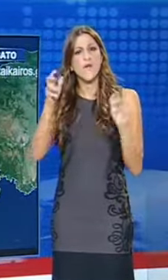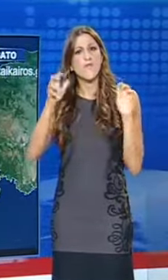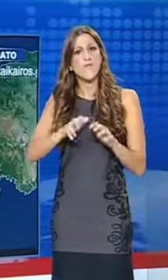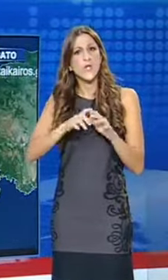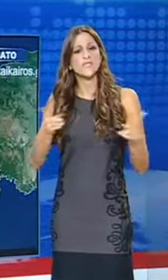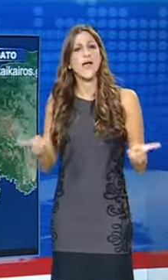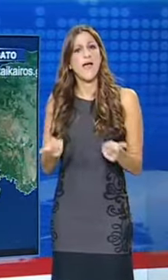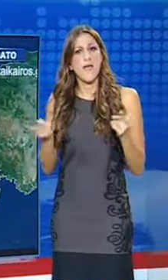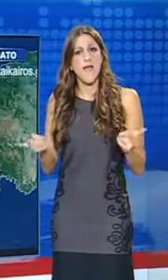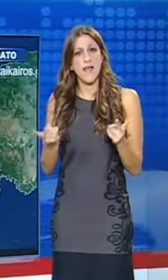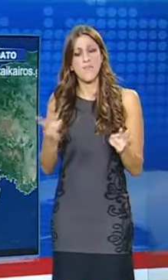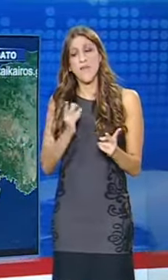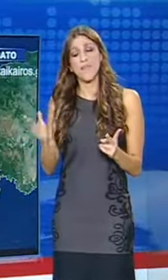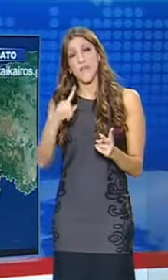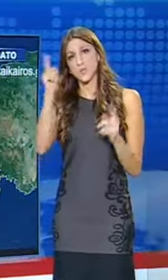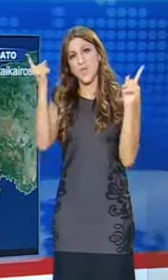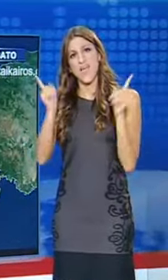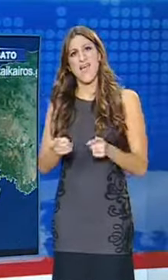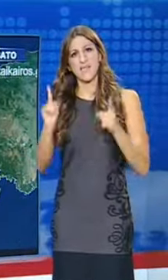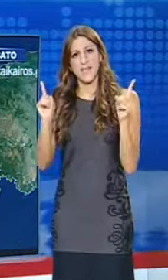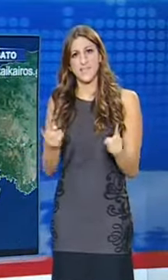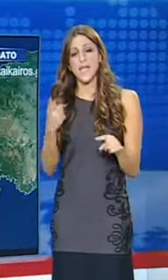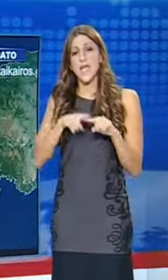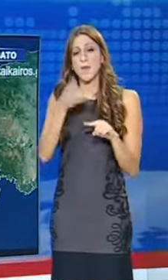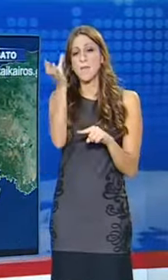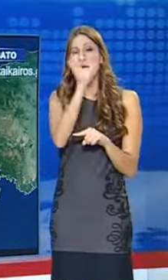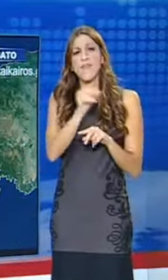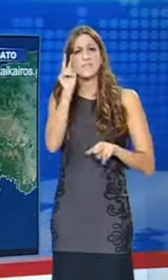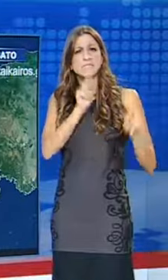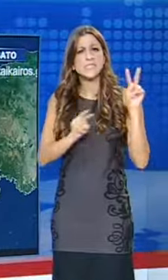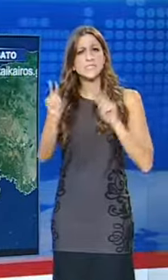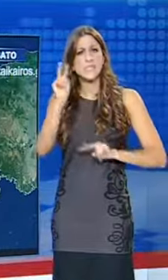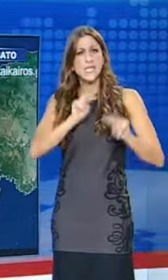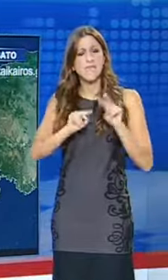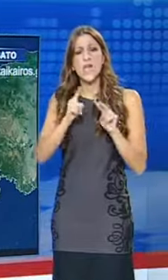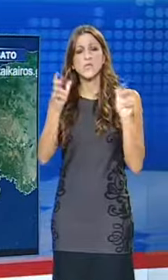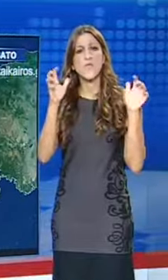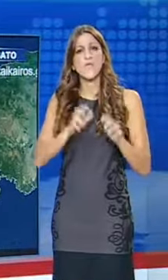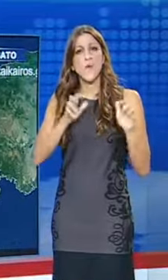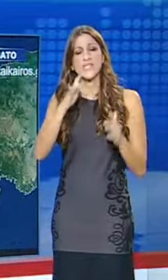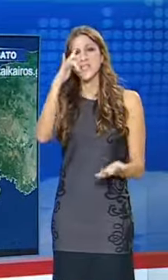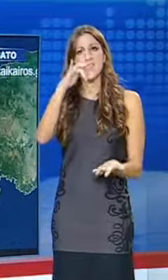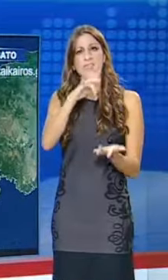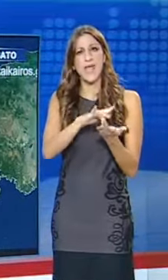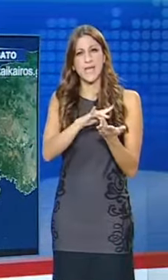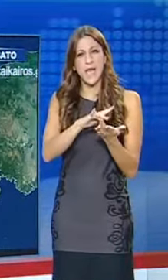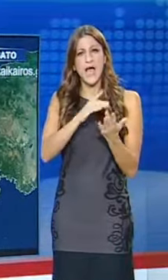στα δυτικά πιθανόν ισχυρές. Στην υπόλοιπη χώρα τοπικές συννεφιές με πιθανότητα σποραδικών βροχών στα κεντρικά και αργά το βράδυ στο